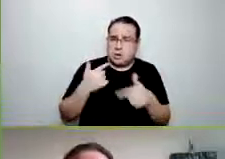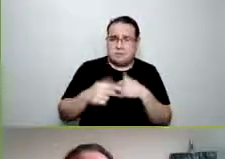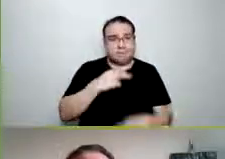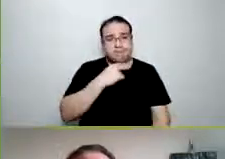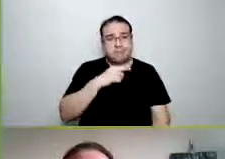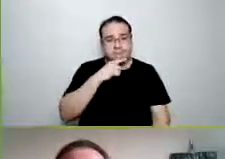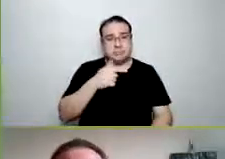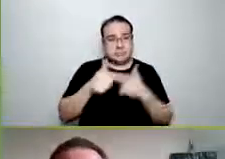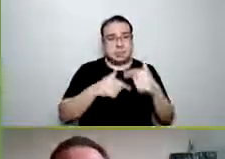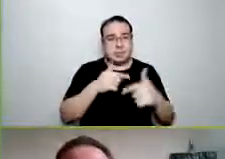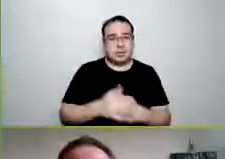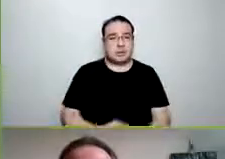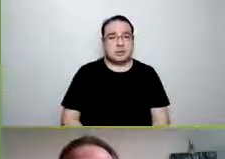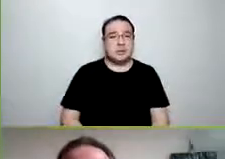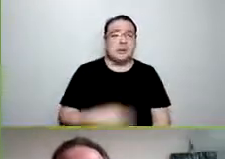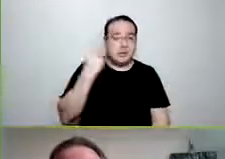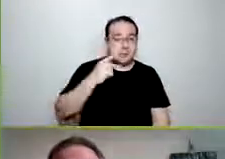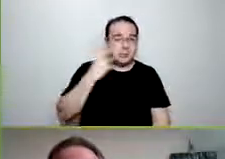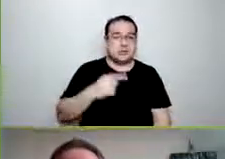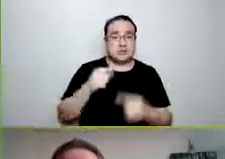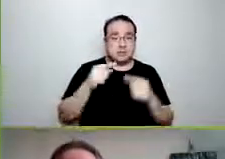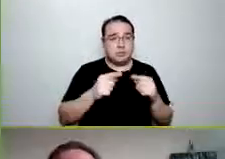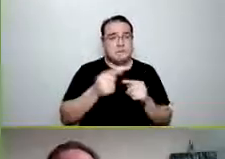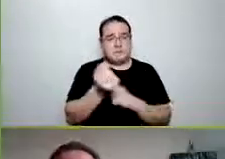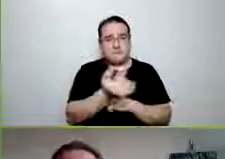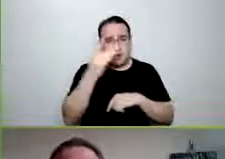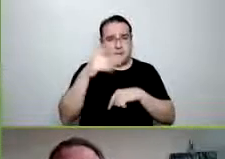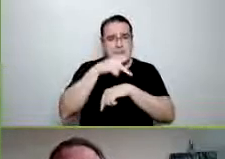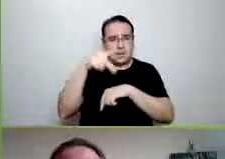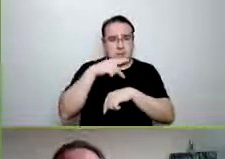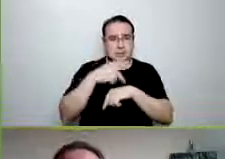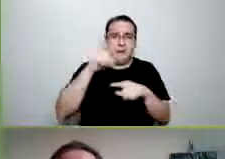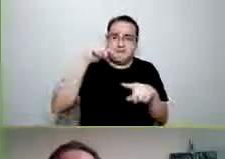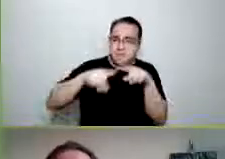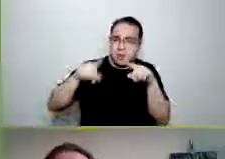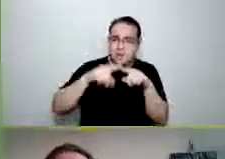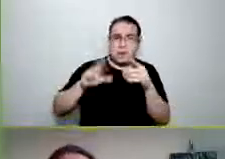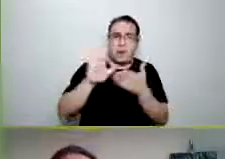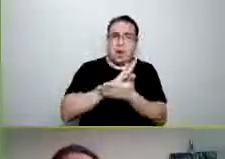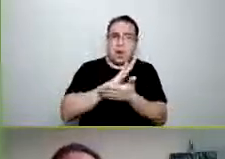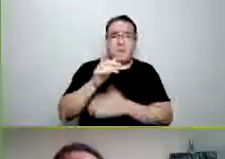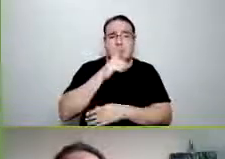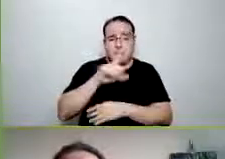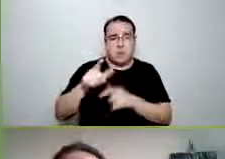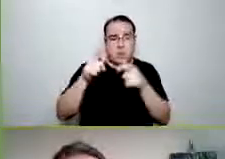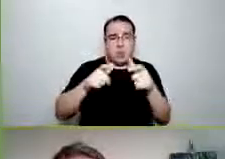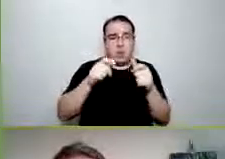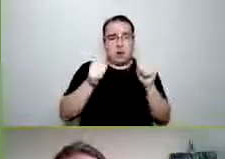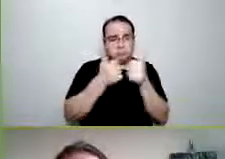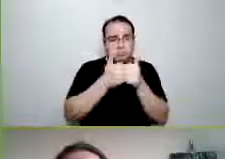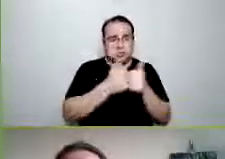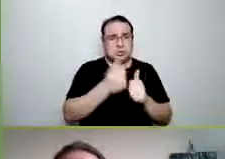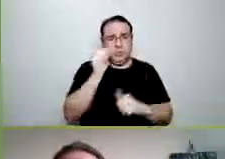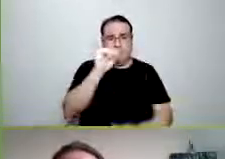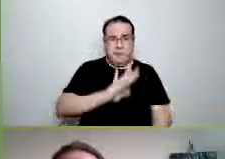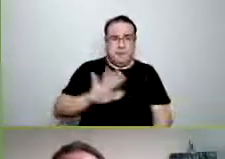né? Pressão política, né? Em vários países houve políticas de proibir o uso de línguas locais, né? Aqui tem uma